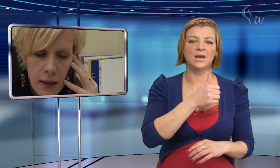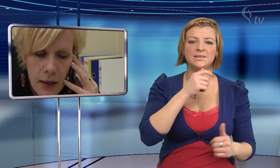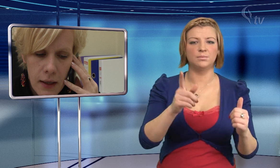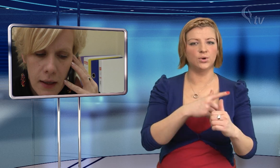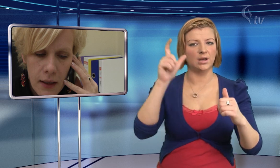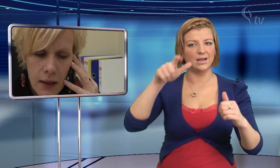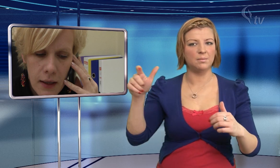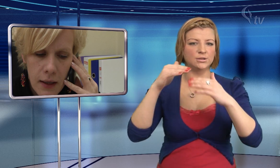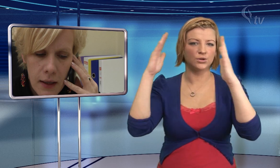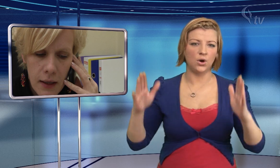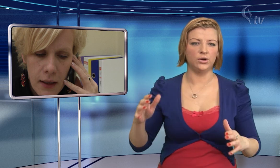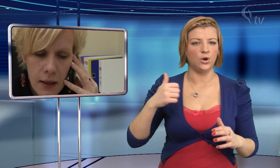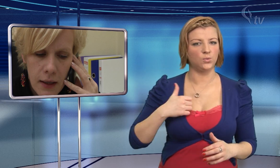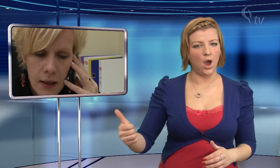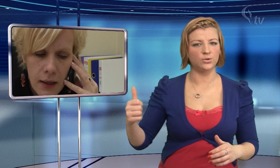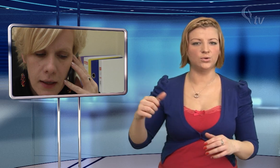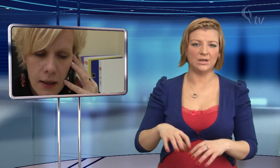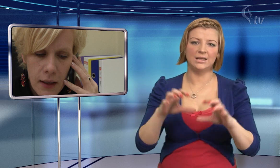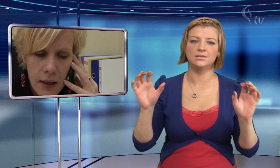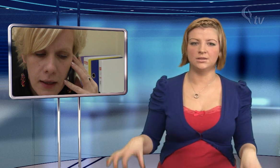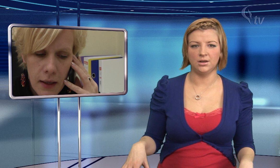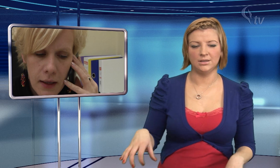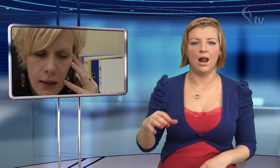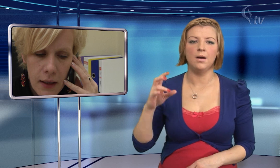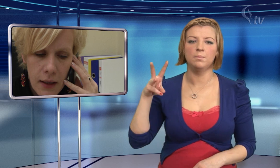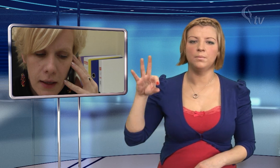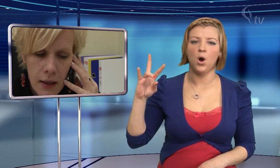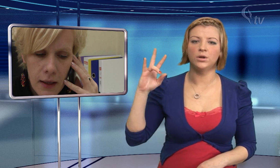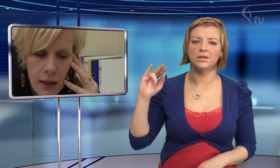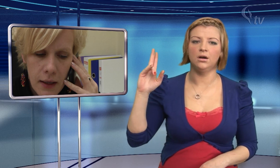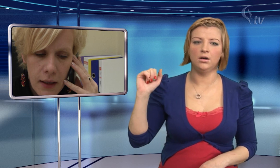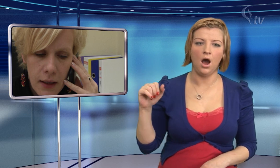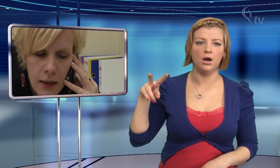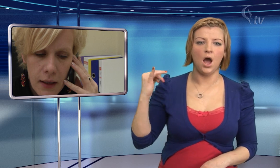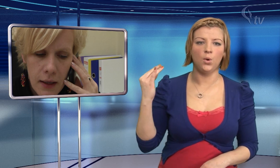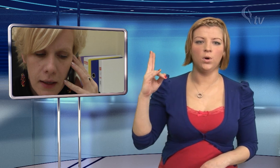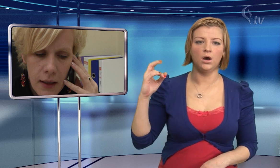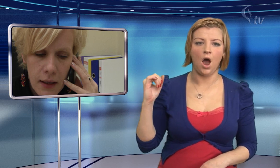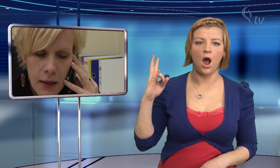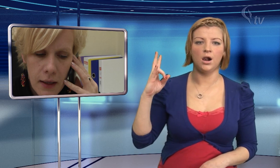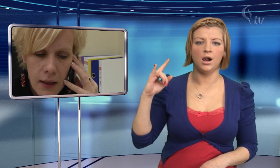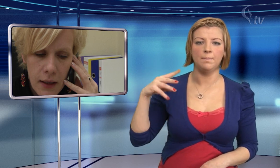Pöördusime Eesti puuetega inimeste koja juhatuse esimehe Monika Haukanõmme poole kolme küsimusega.